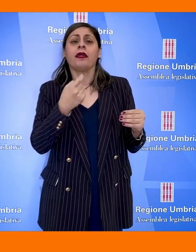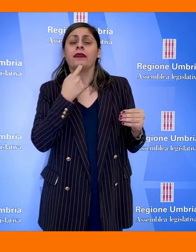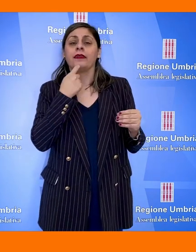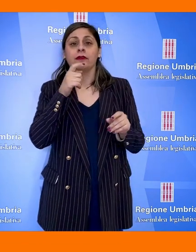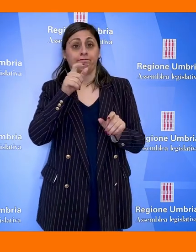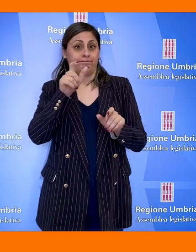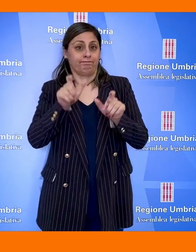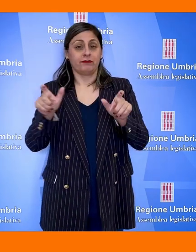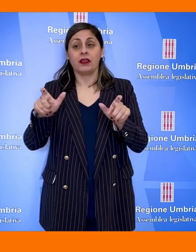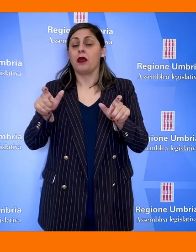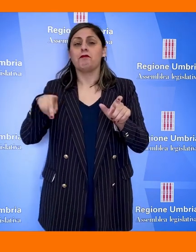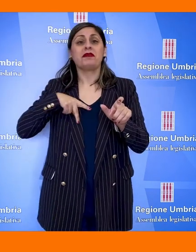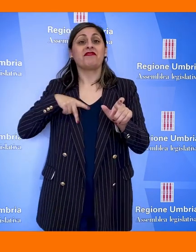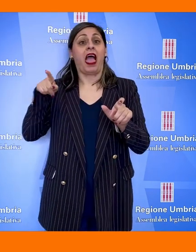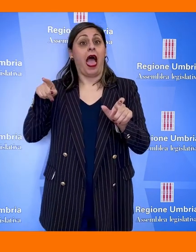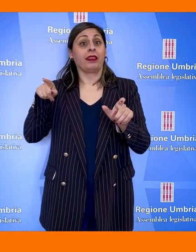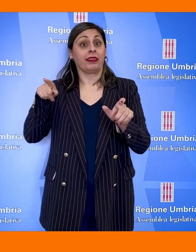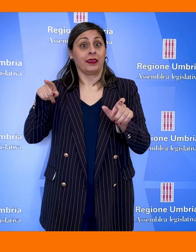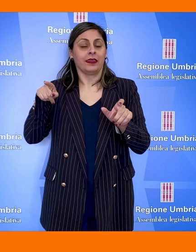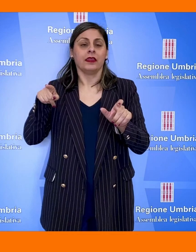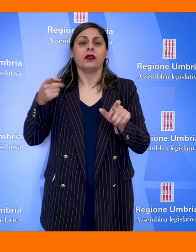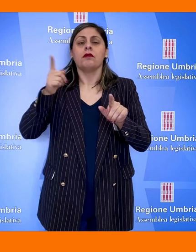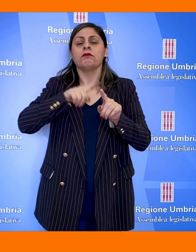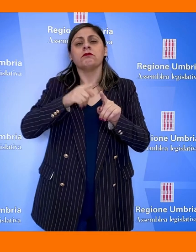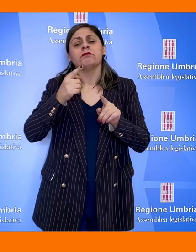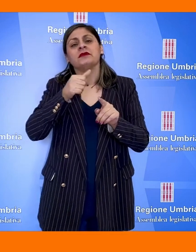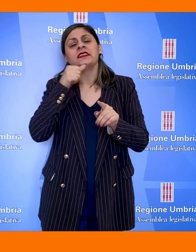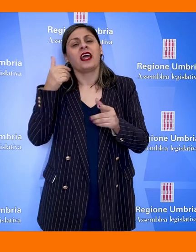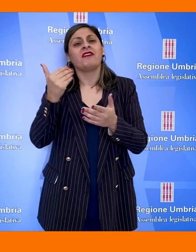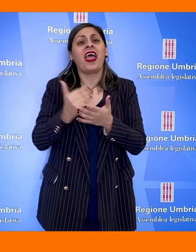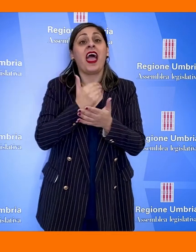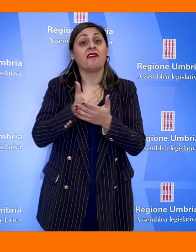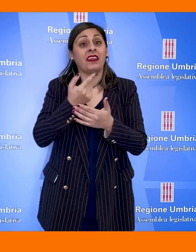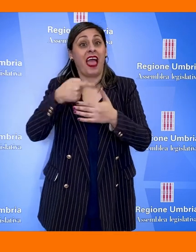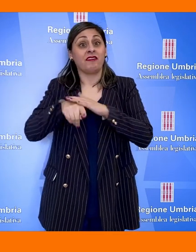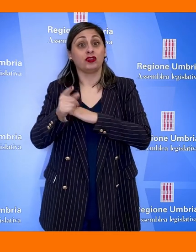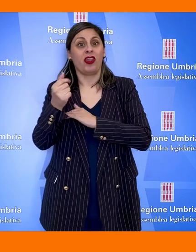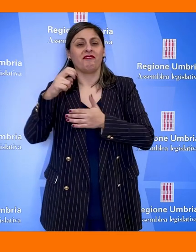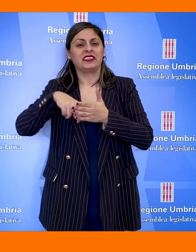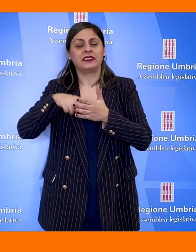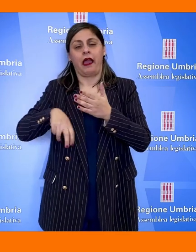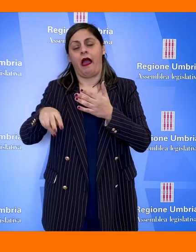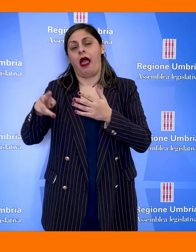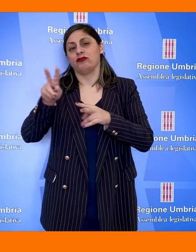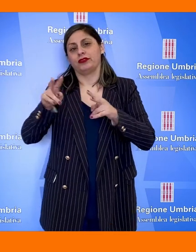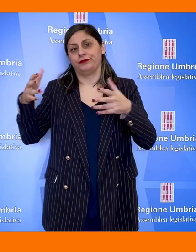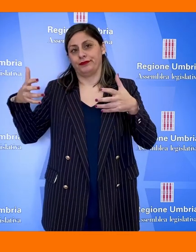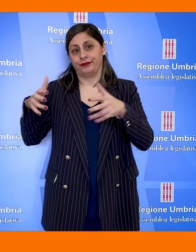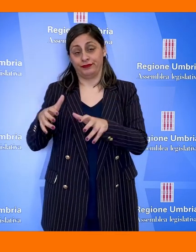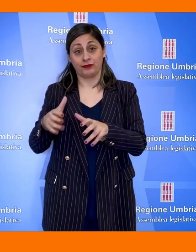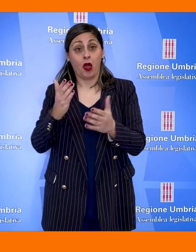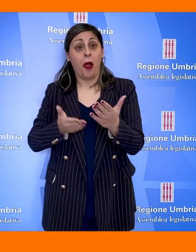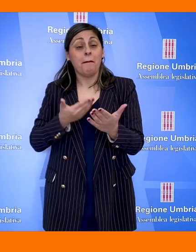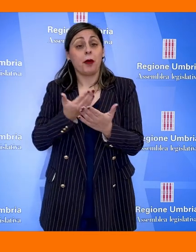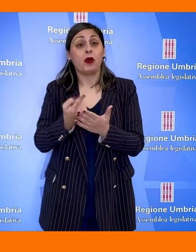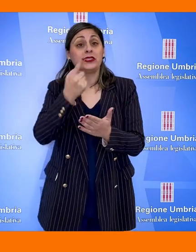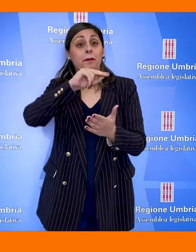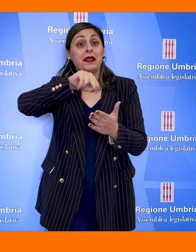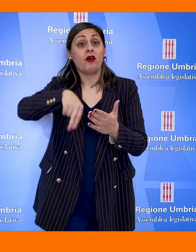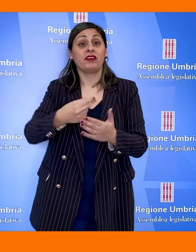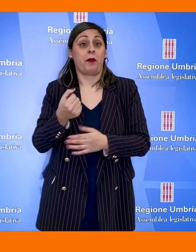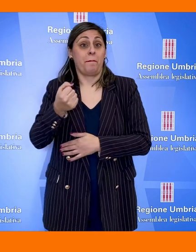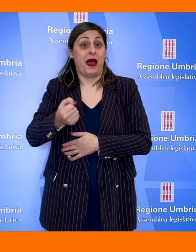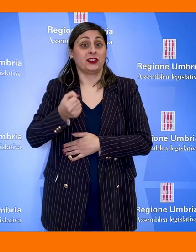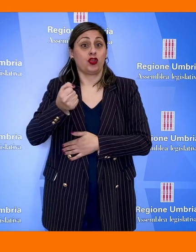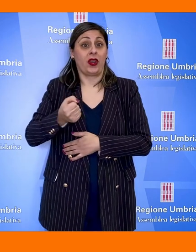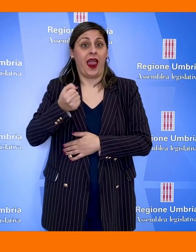attività espletate per conto di committenti privati e di contrasto all'evasione fiscale. La proposta, illustrata in aula dal primo